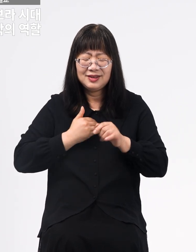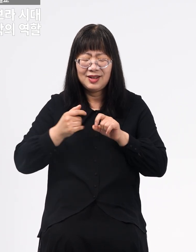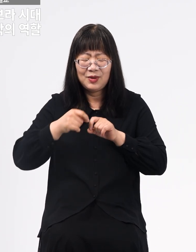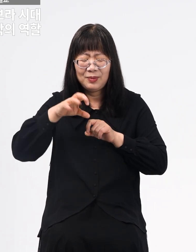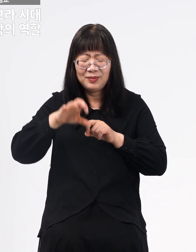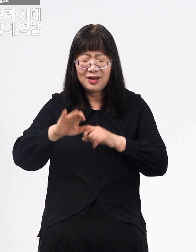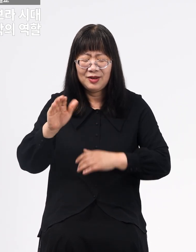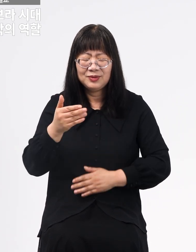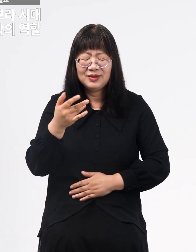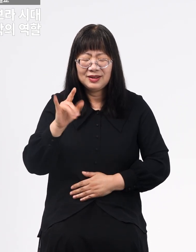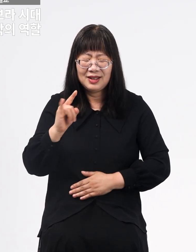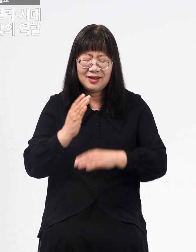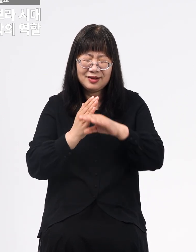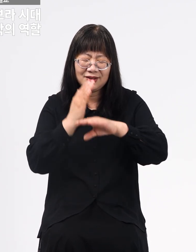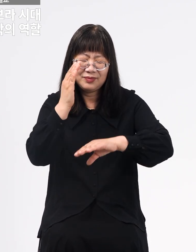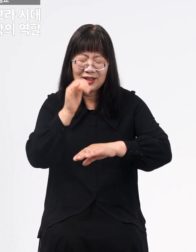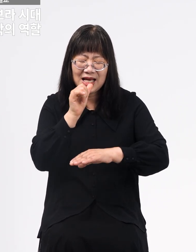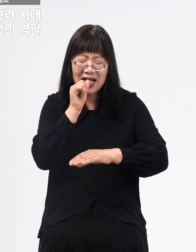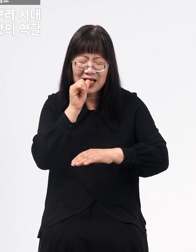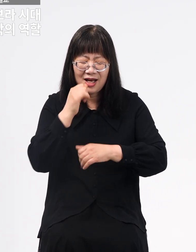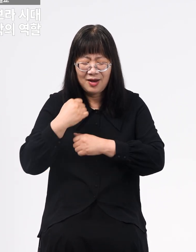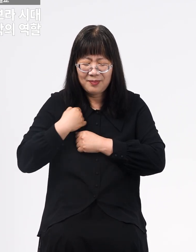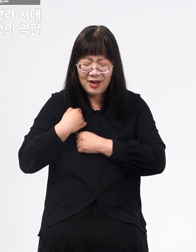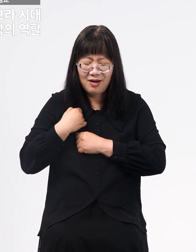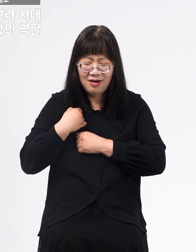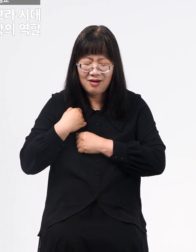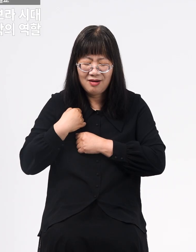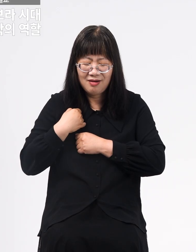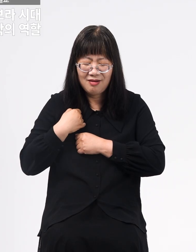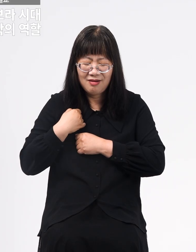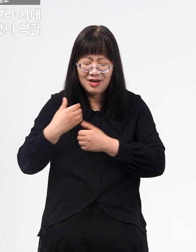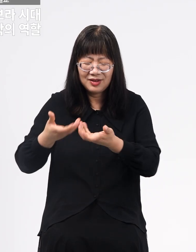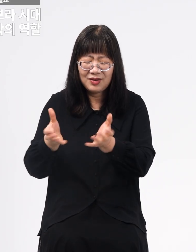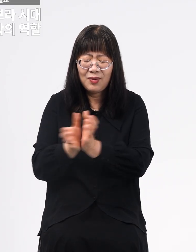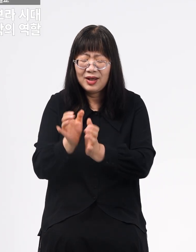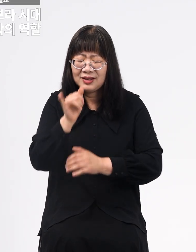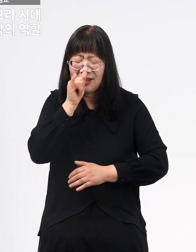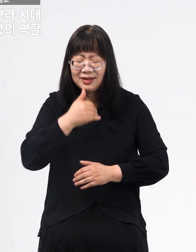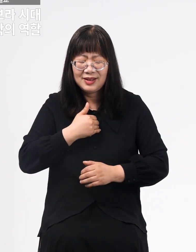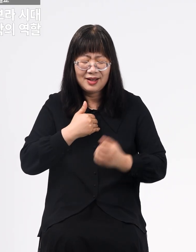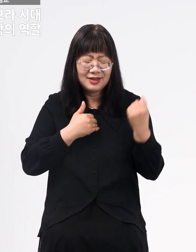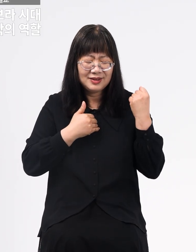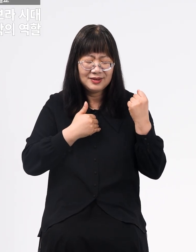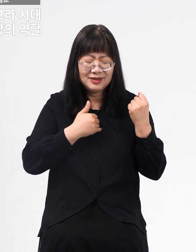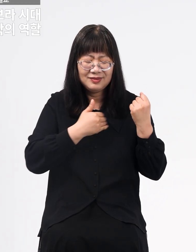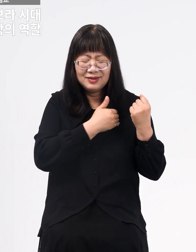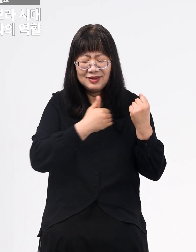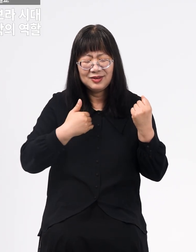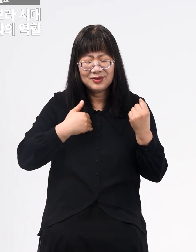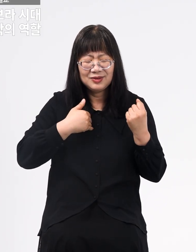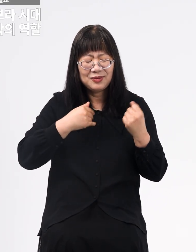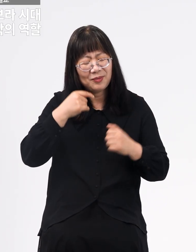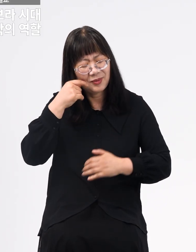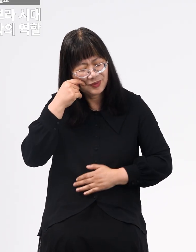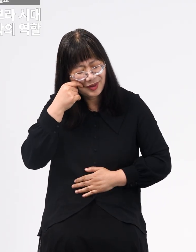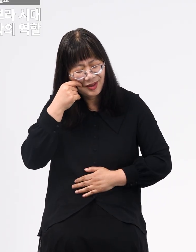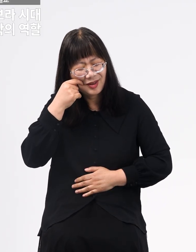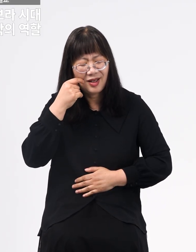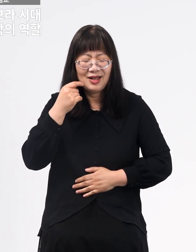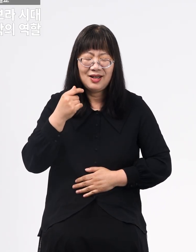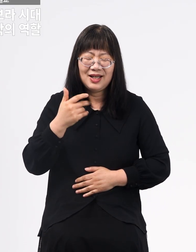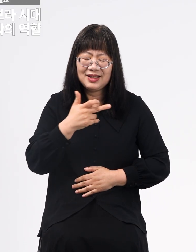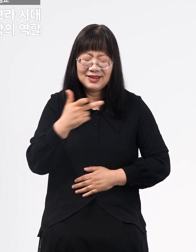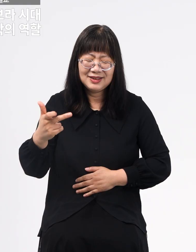앞에 900대가 넘는 철병거가 있습니다. 내 힘으로 능으로는 어찌할 수 없는